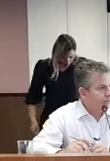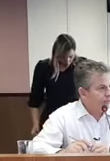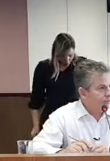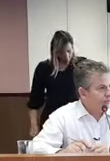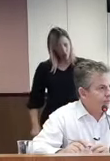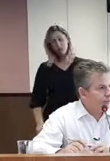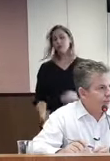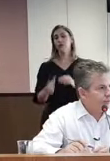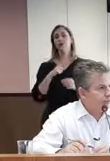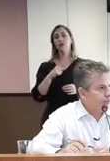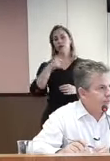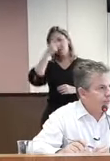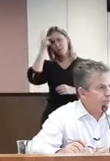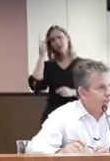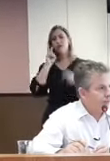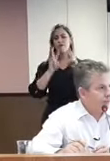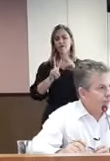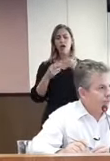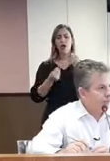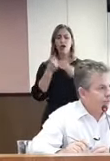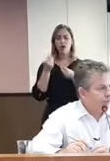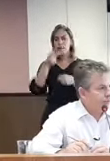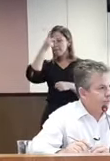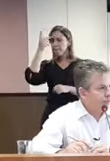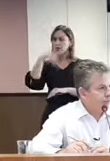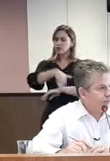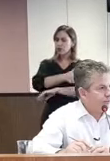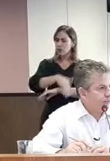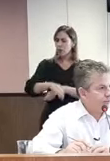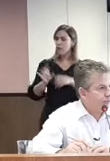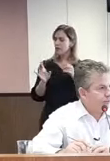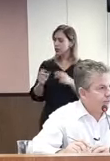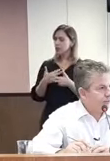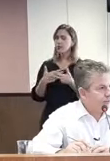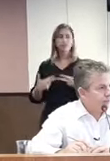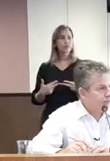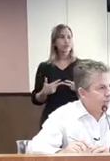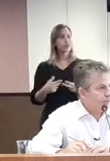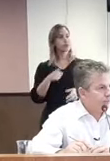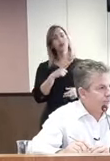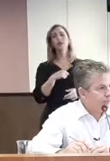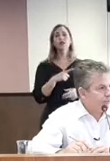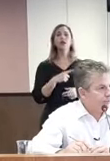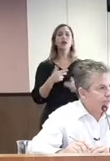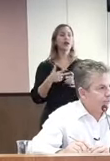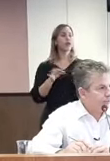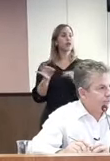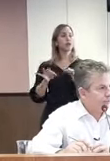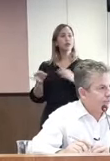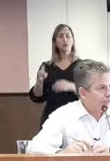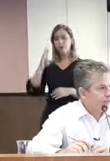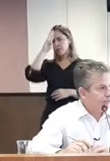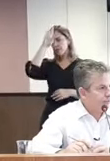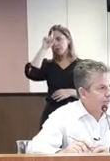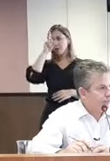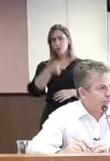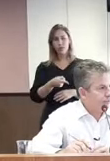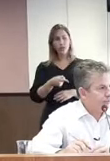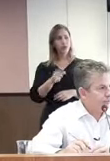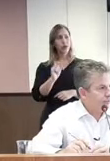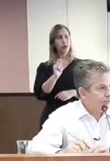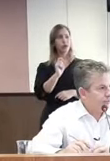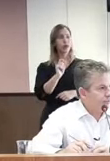Além disso, já é possível ver muitas pessoas como ambulantes nas ruas hoje. Muitos seguindo a posição do presidente Jair Bolsonaro em relação